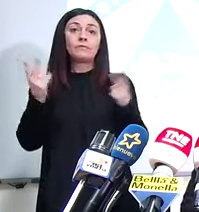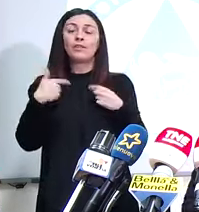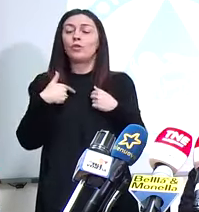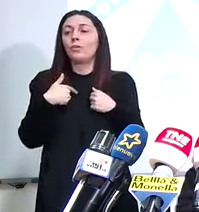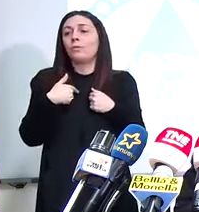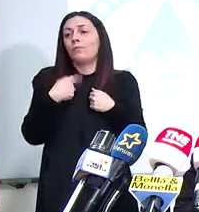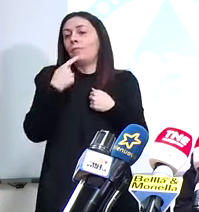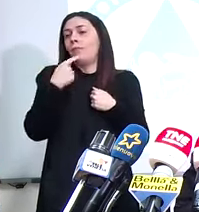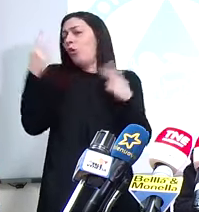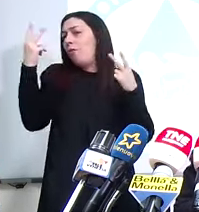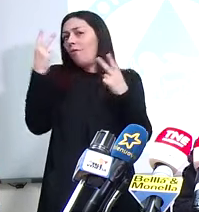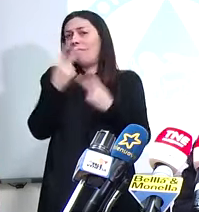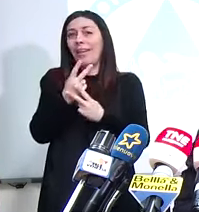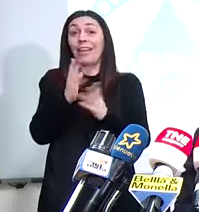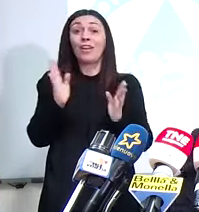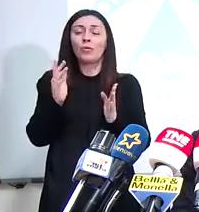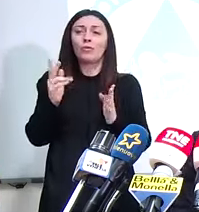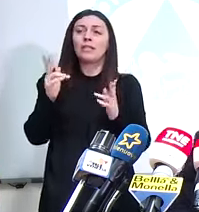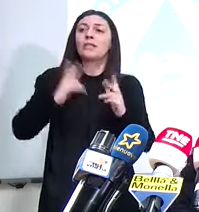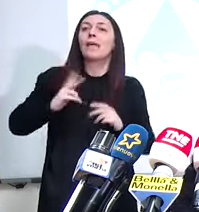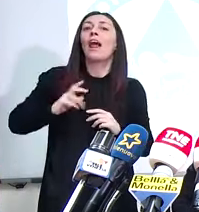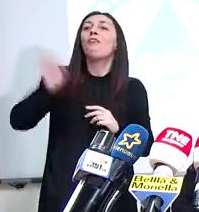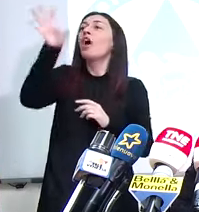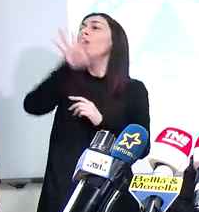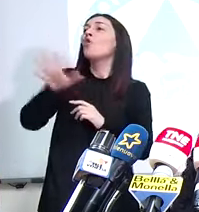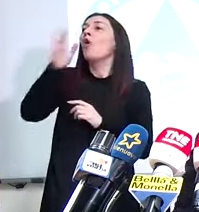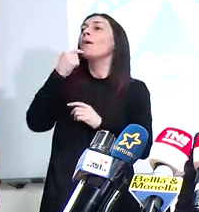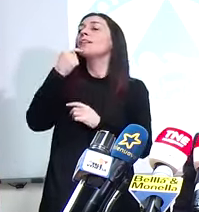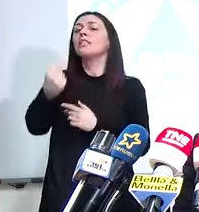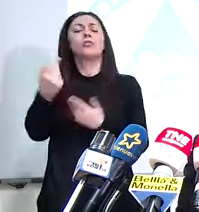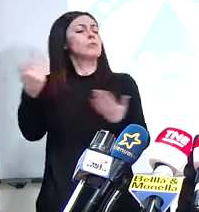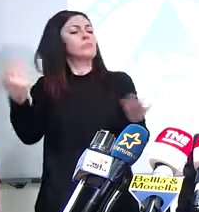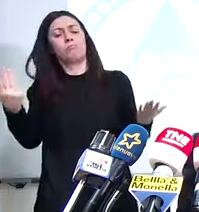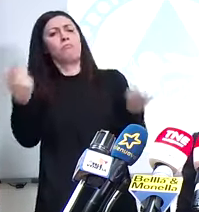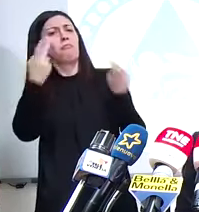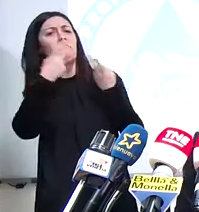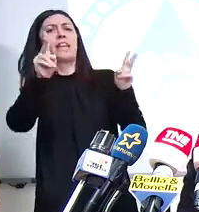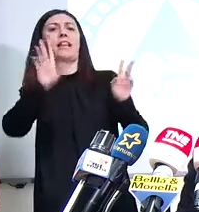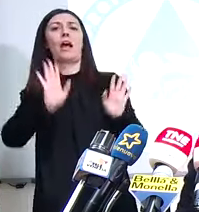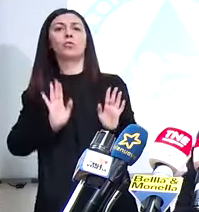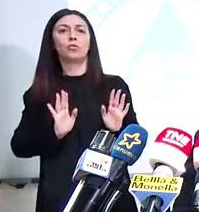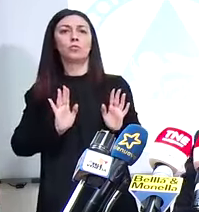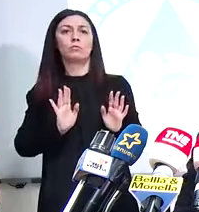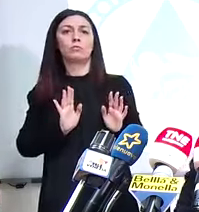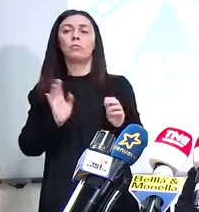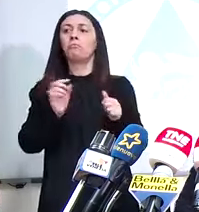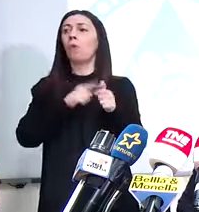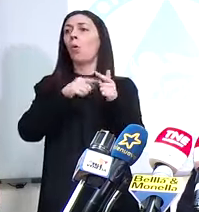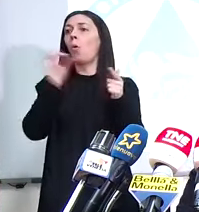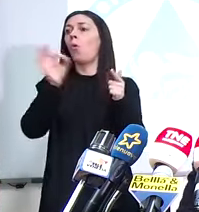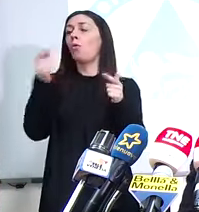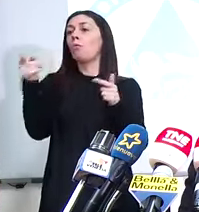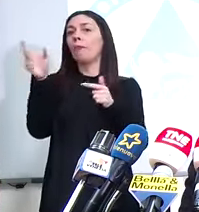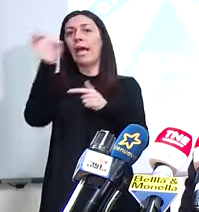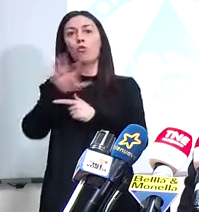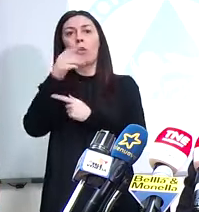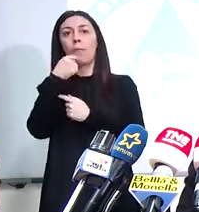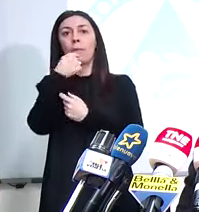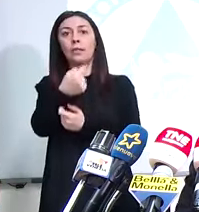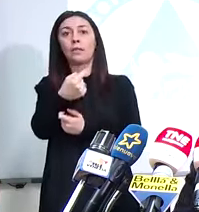in mano mi sarei aspettato loro voci circolate è proibito alla luce di questo norma oppure avesse detto stan state parlando di